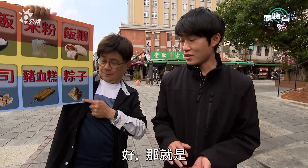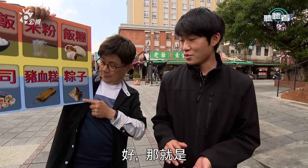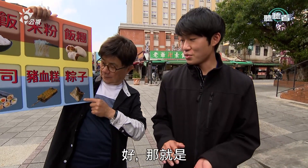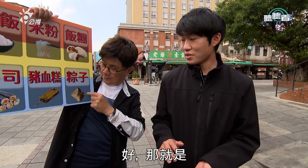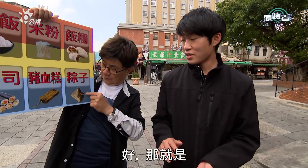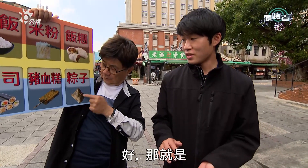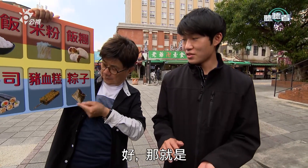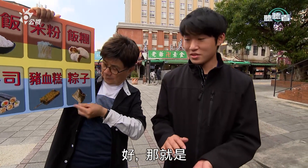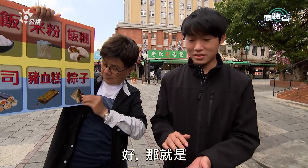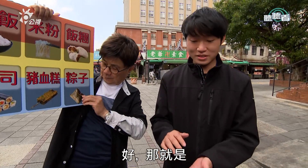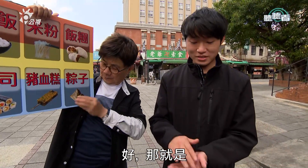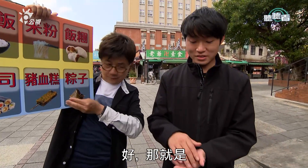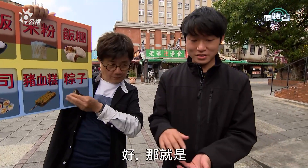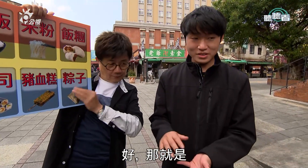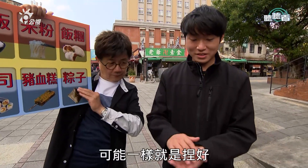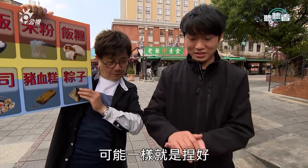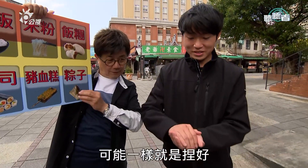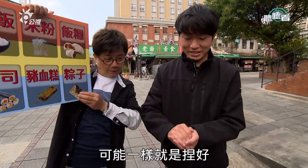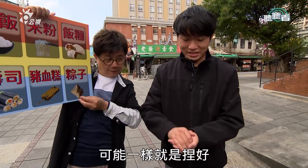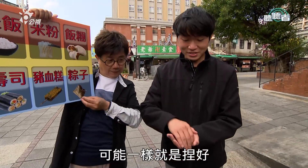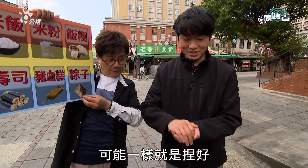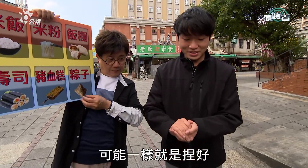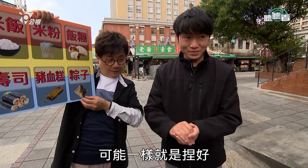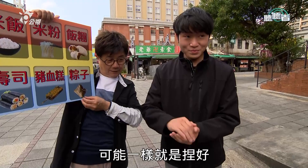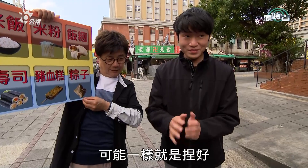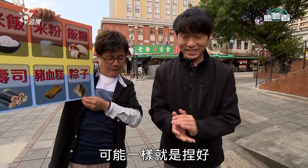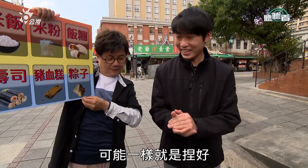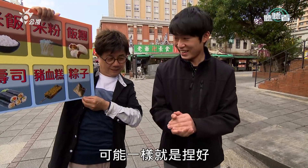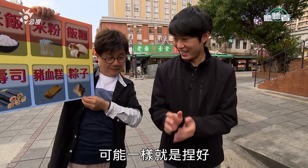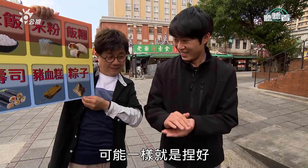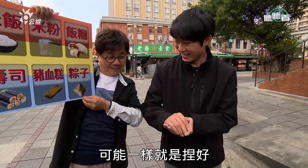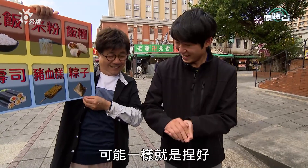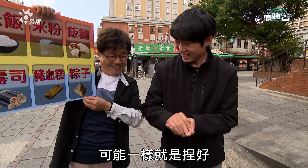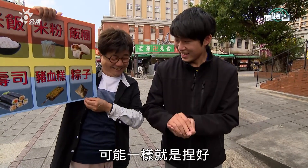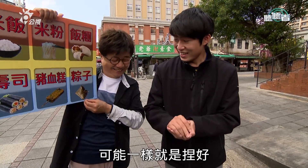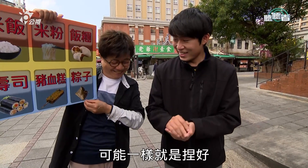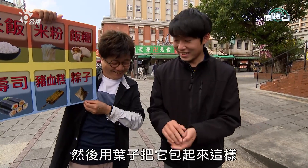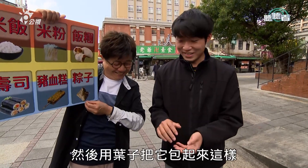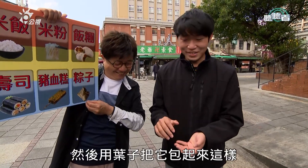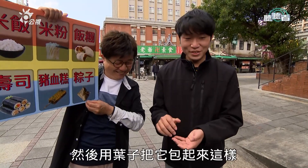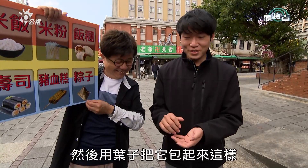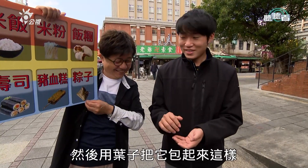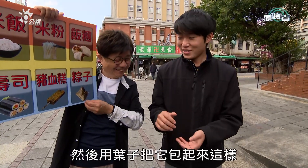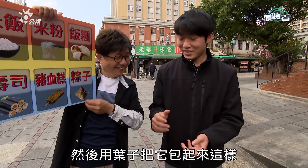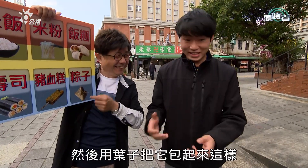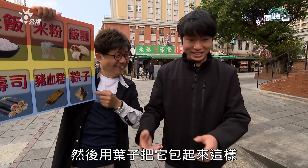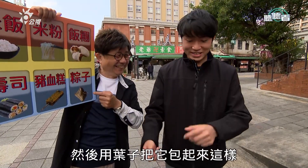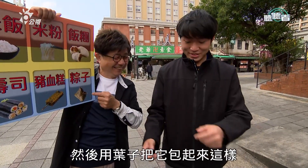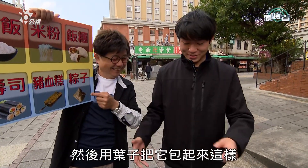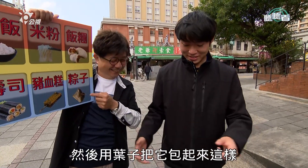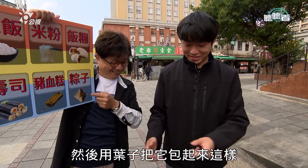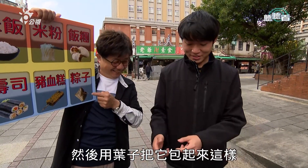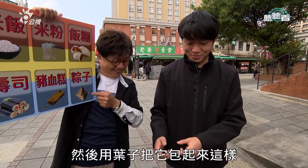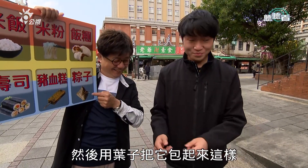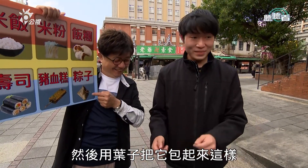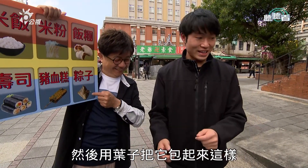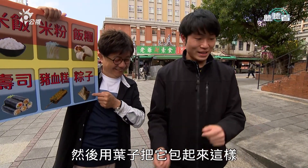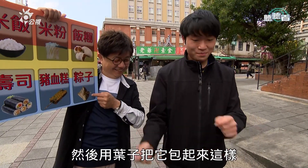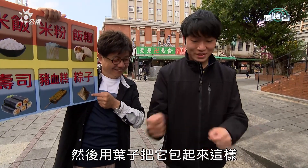好，那就是可能一样，就是你好，然后用叶子把它包